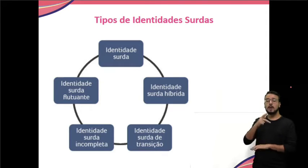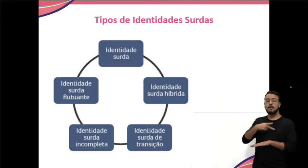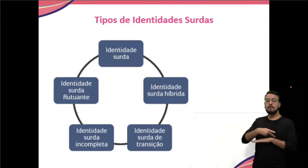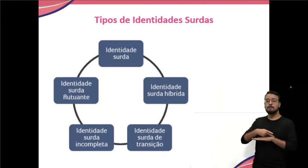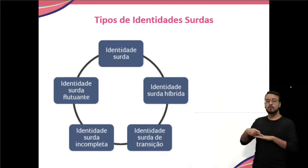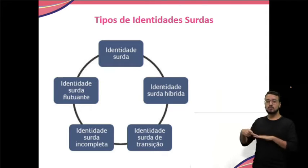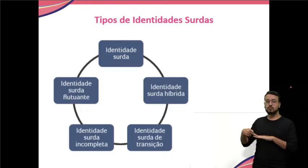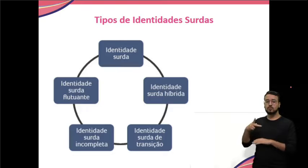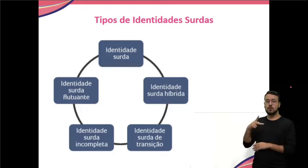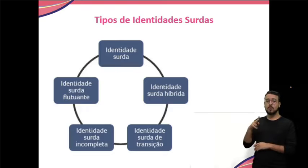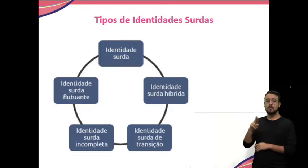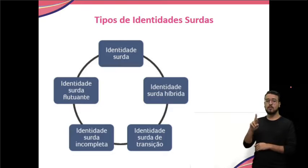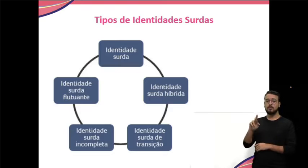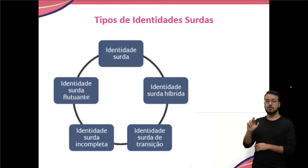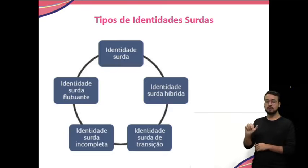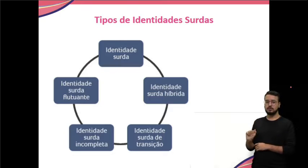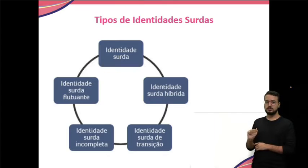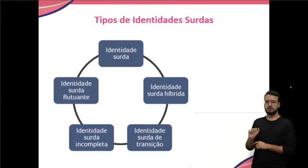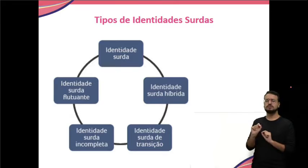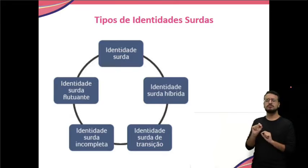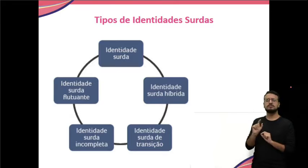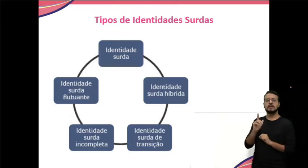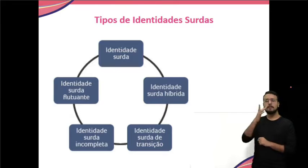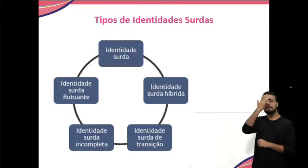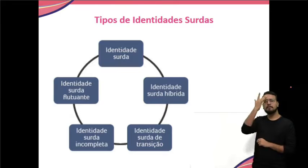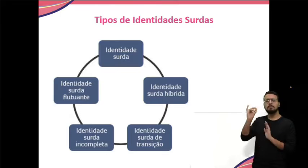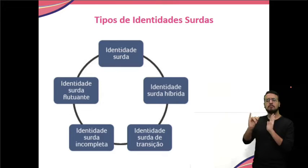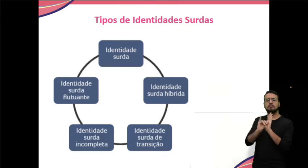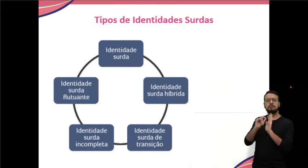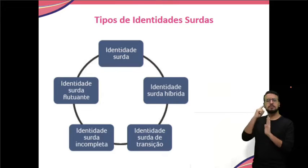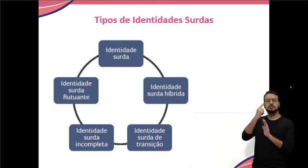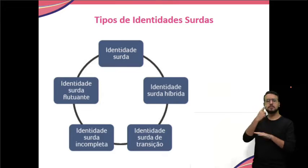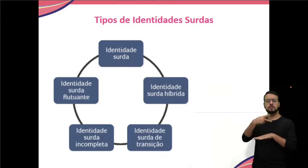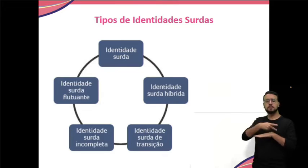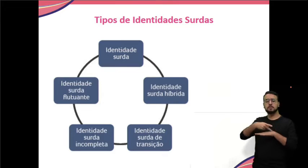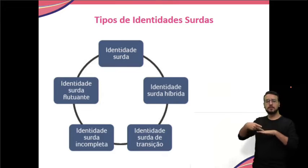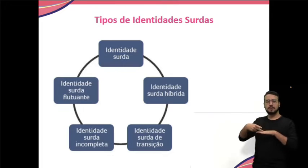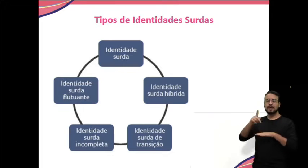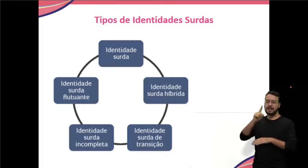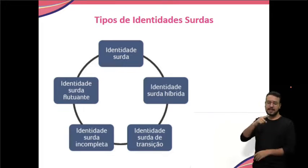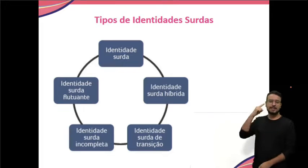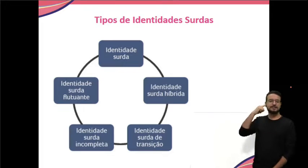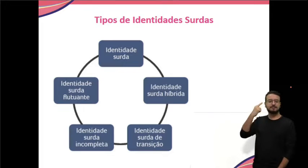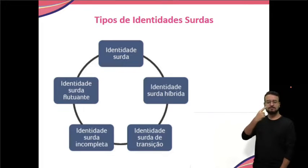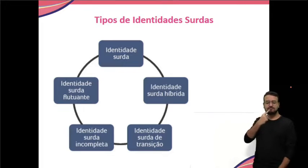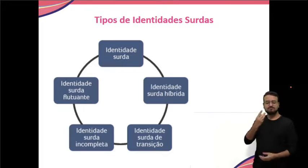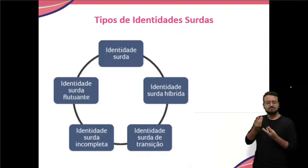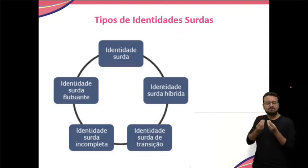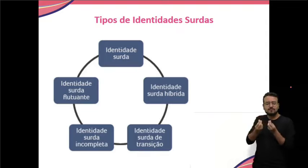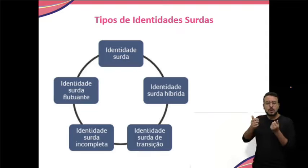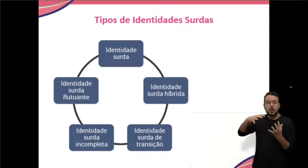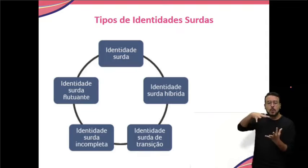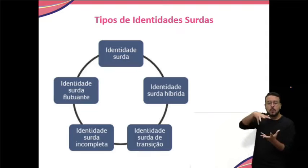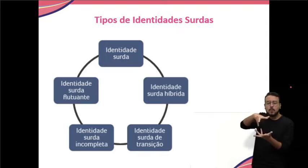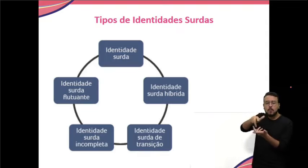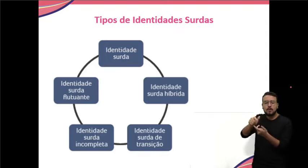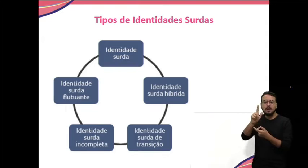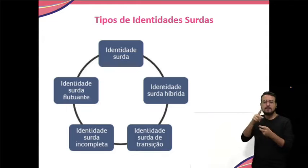Né? Quem são esses? São os surdos que vivenciam o mundo pelas experiências visuais, e a principal